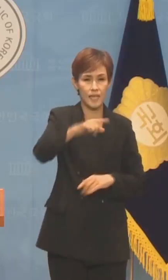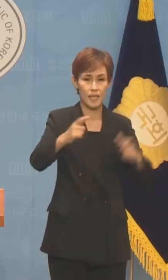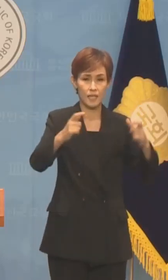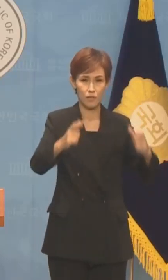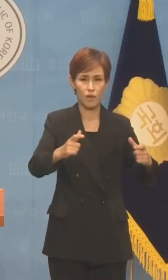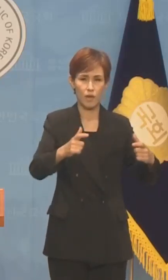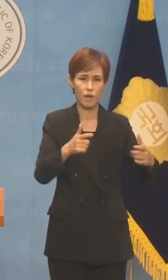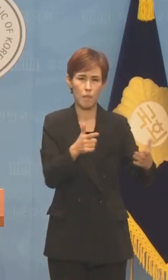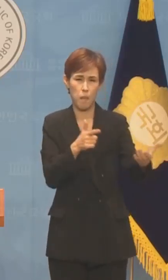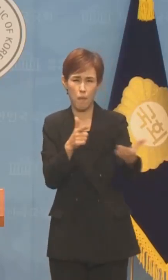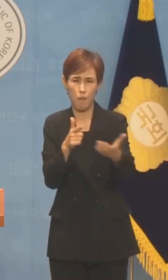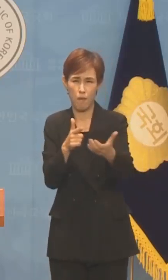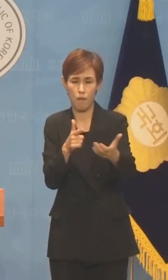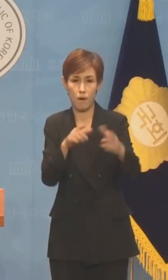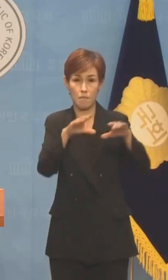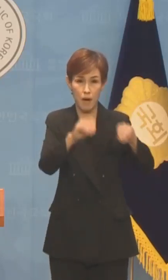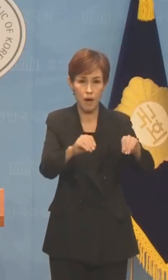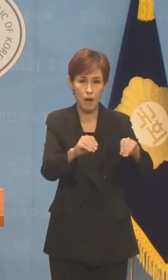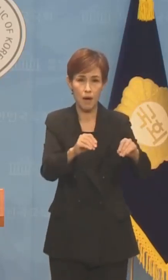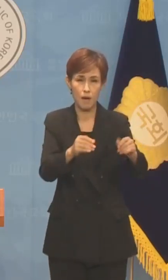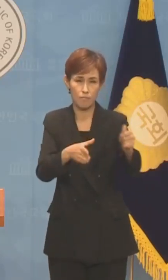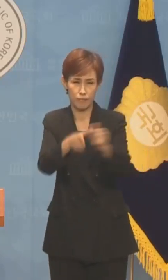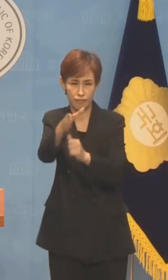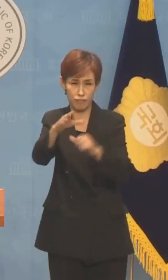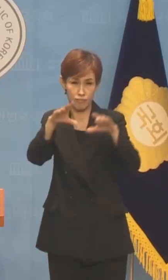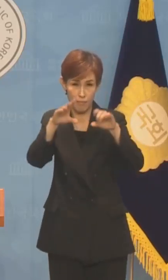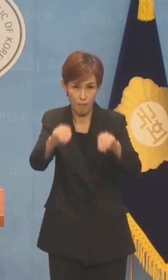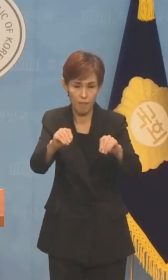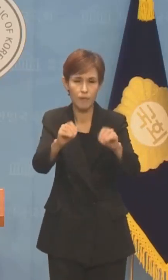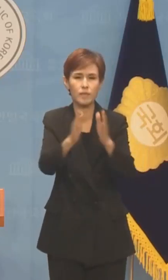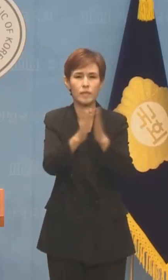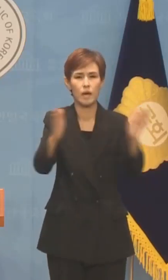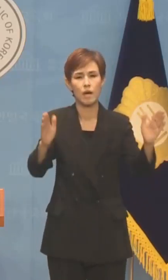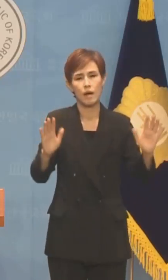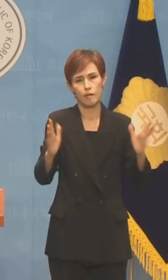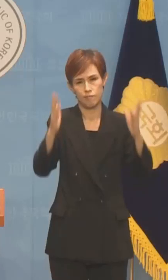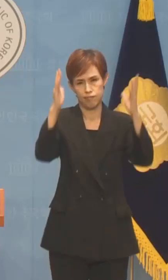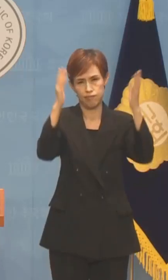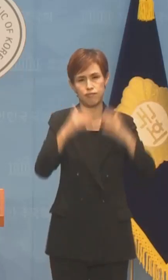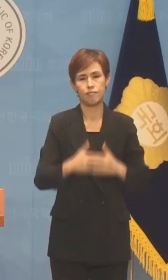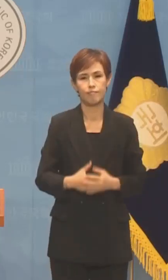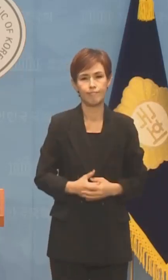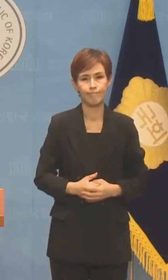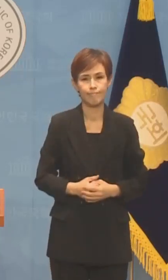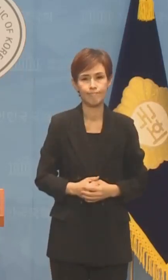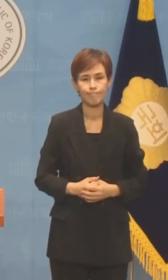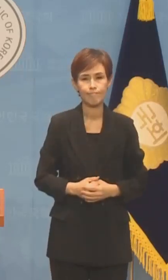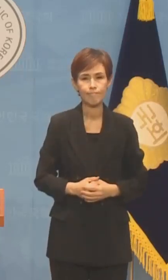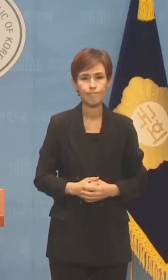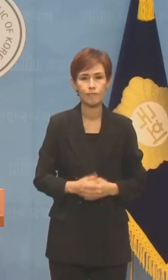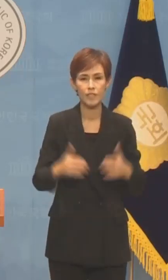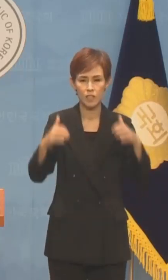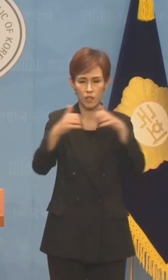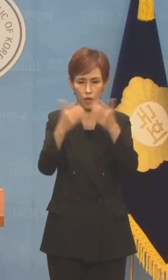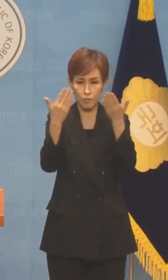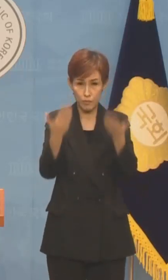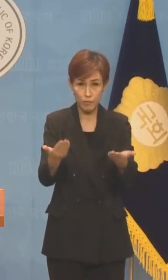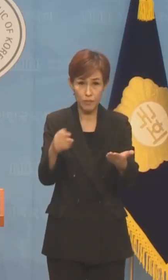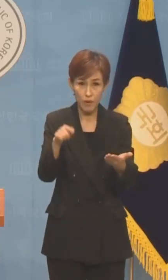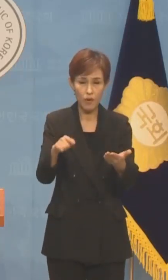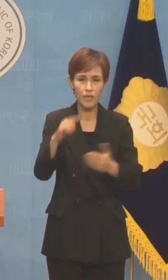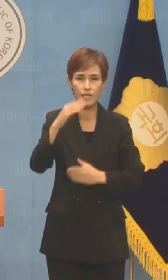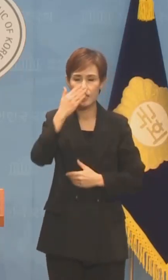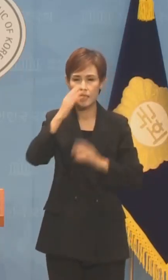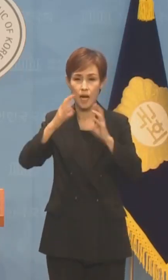총성이 멈추고 학살이 멈추는 첫 단계가 시작된 것을 환영합니다. 이번 휴전안은 이스라엘군의